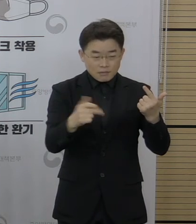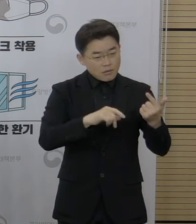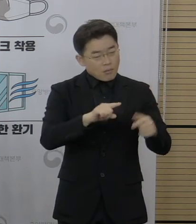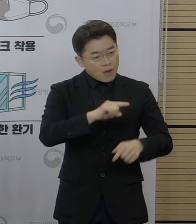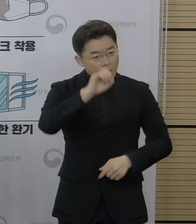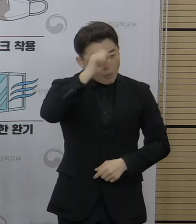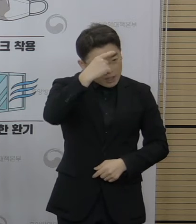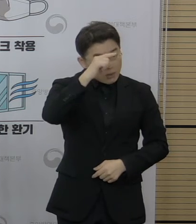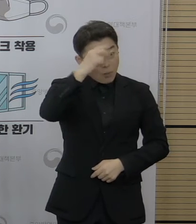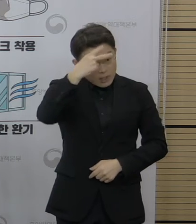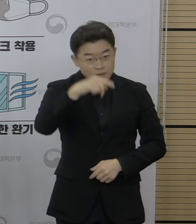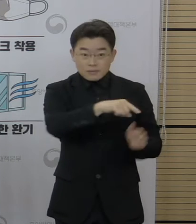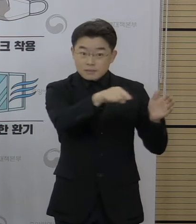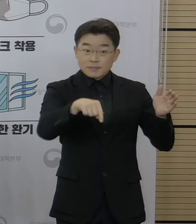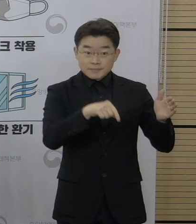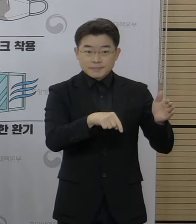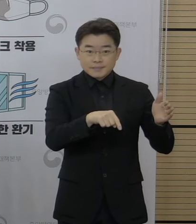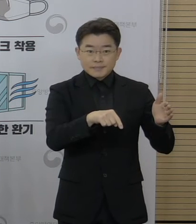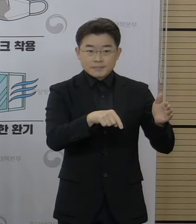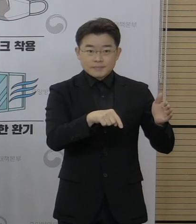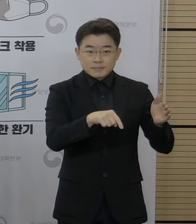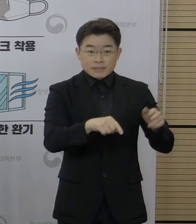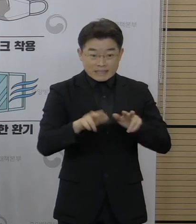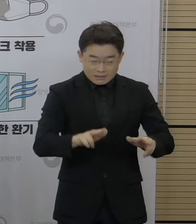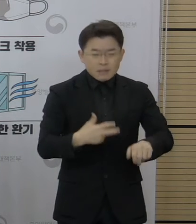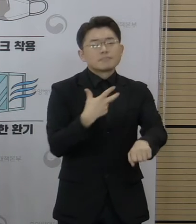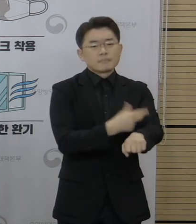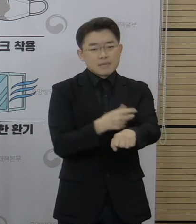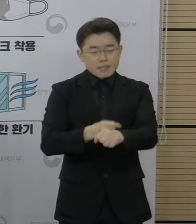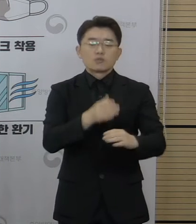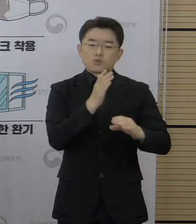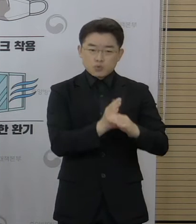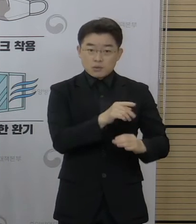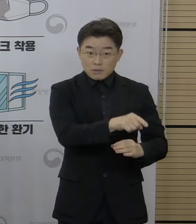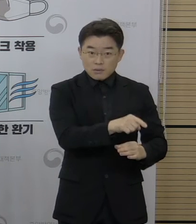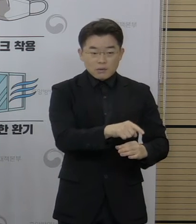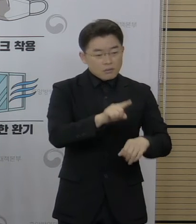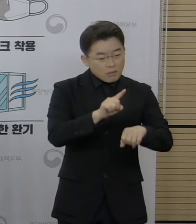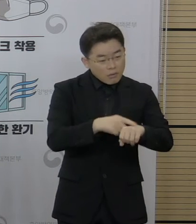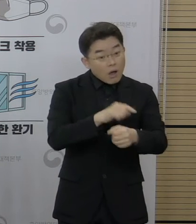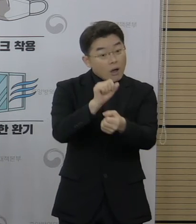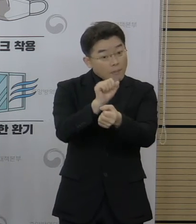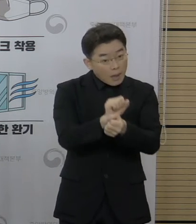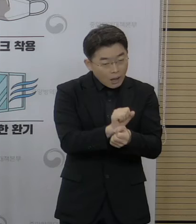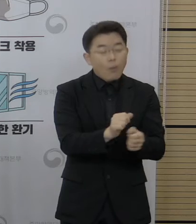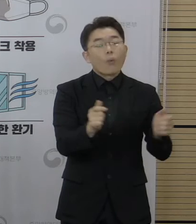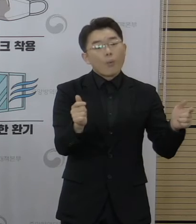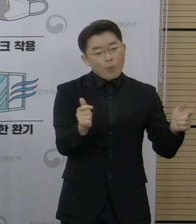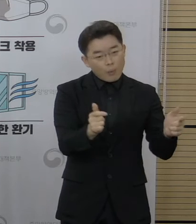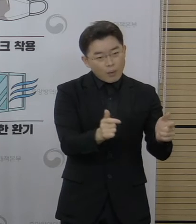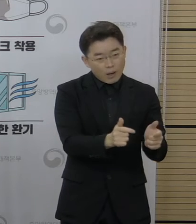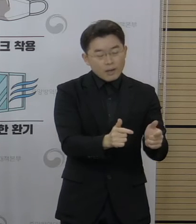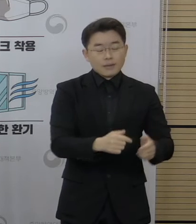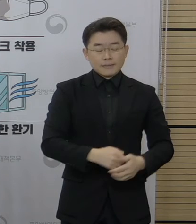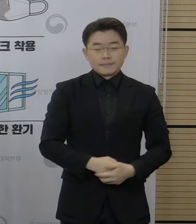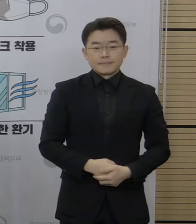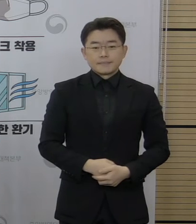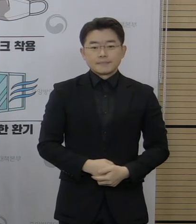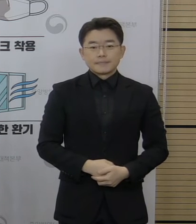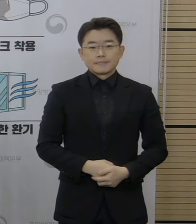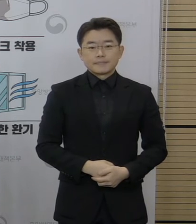2에 해당하는 연령층은 현재 예방접종이 진행 됨에 따라서 발생율이 감소 추세로